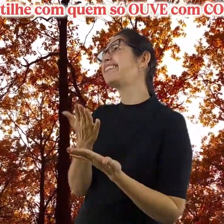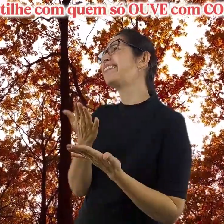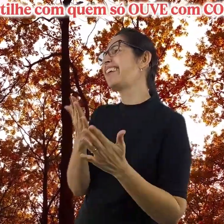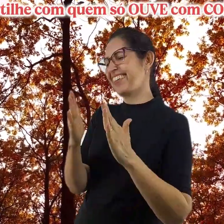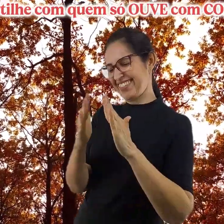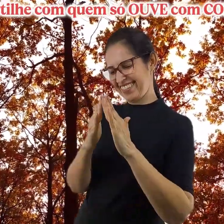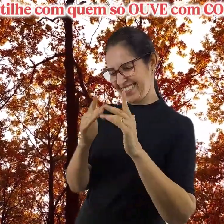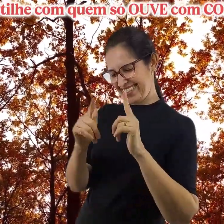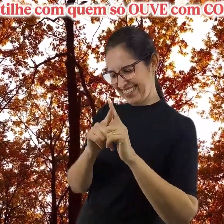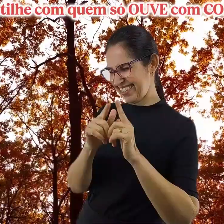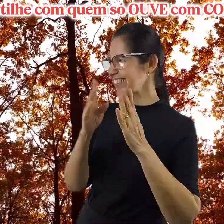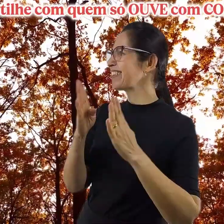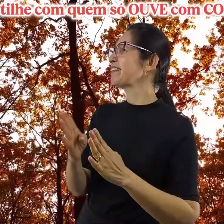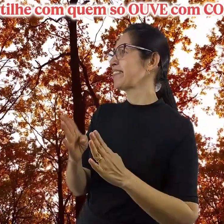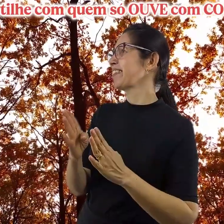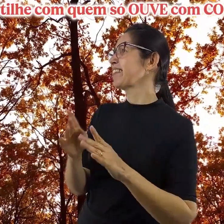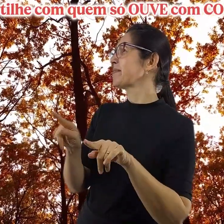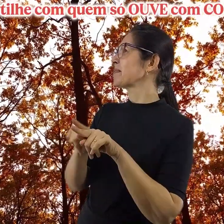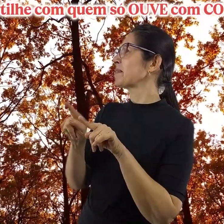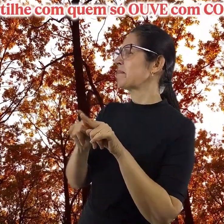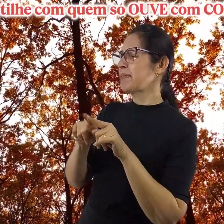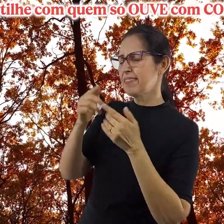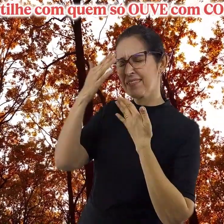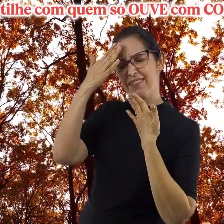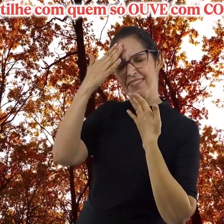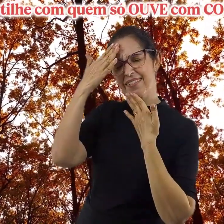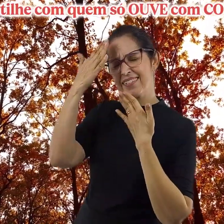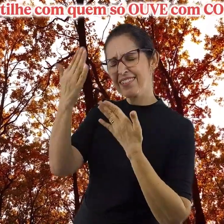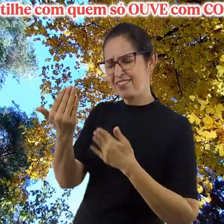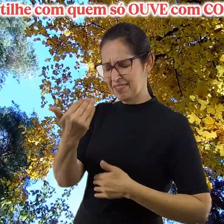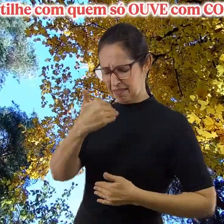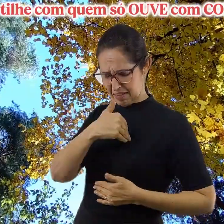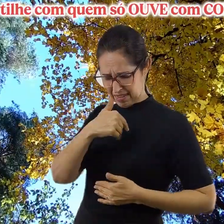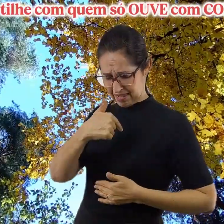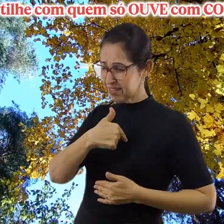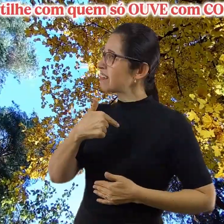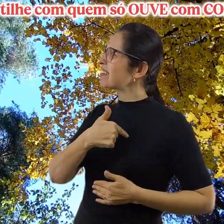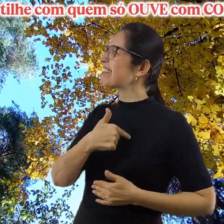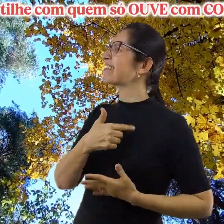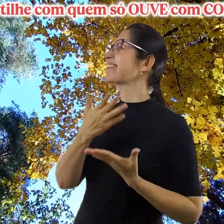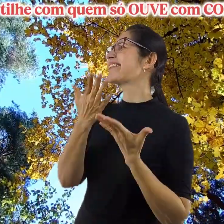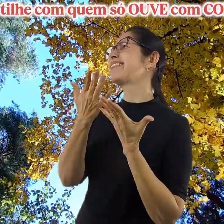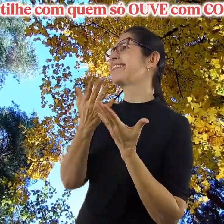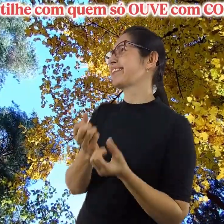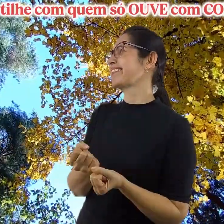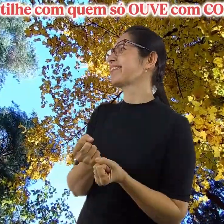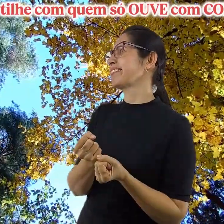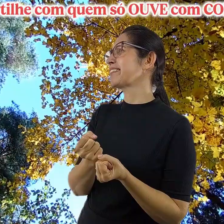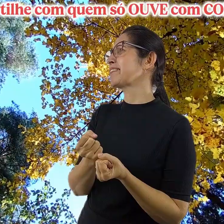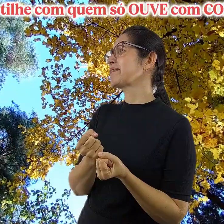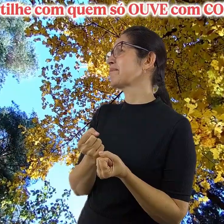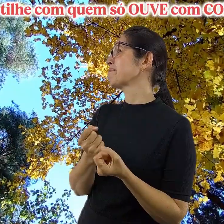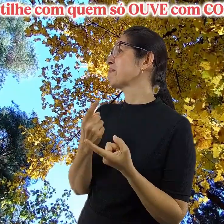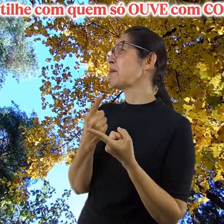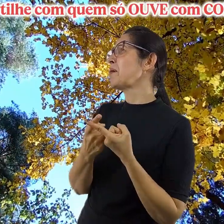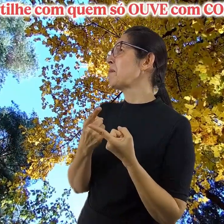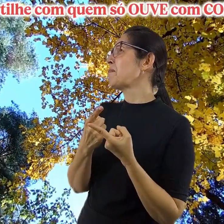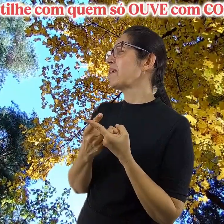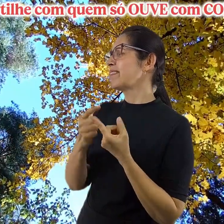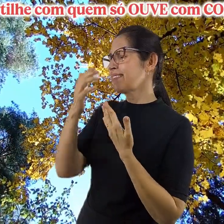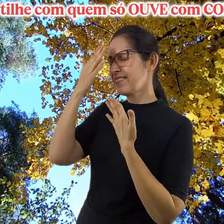receba, Senhor Deus, a gratidão dos nossos corações por tão